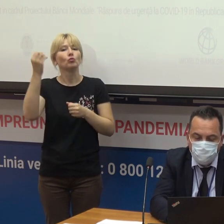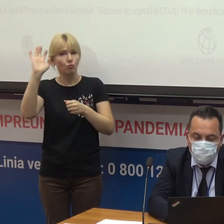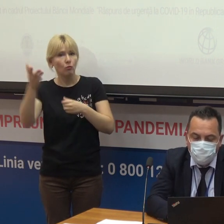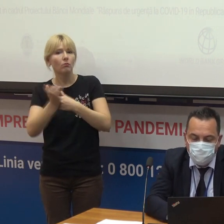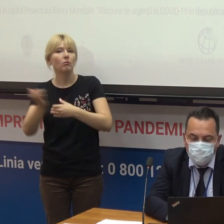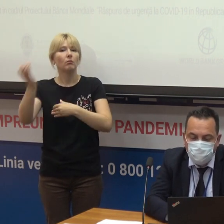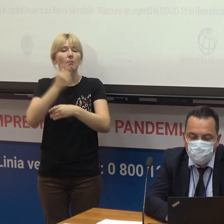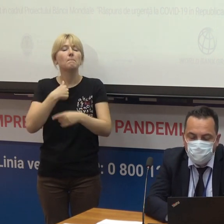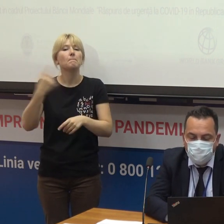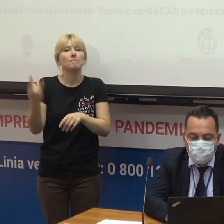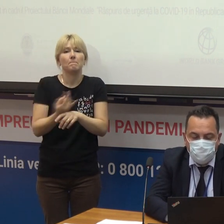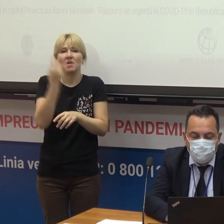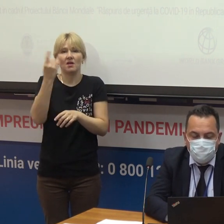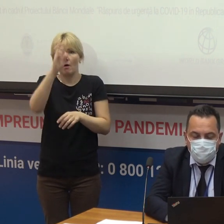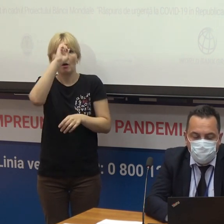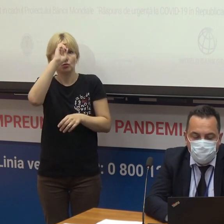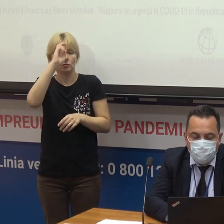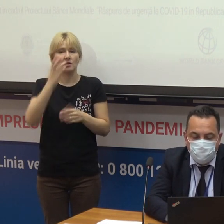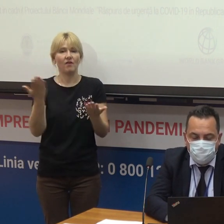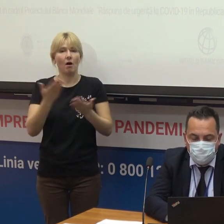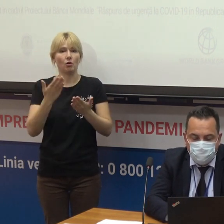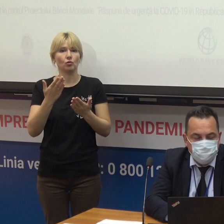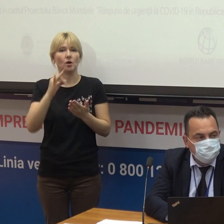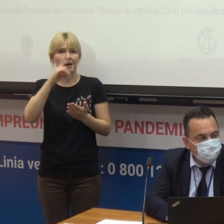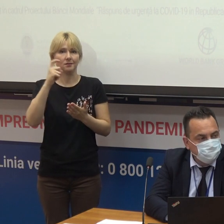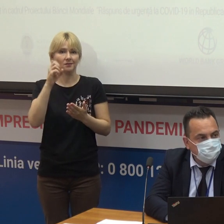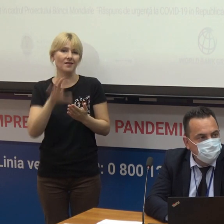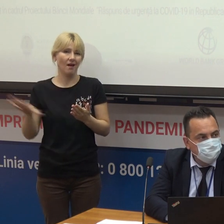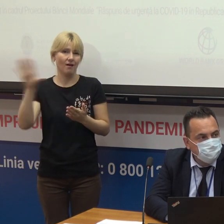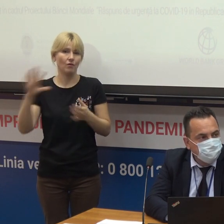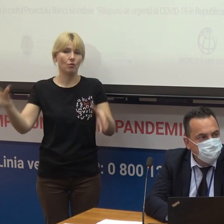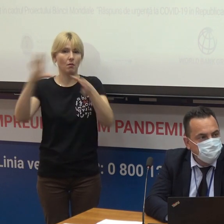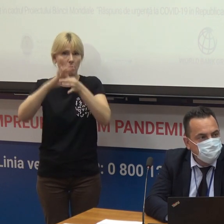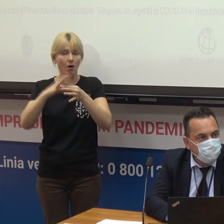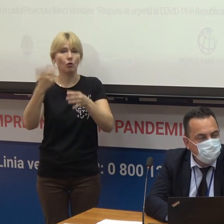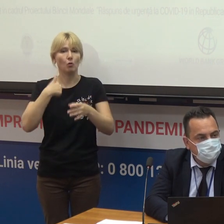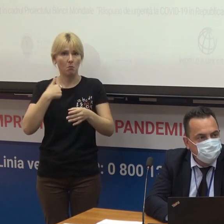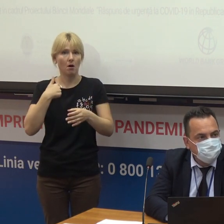fiind prima țară care din regiune europeană care a beneficiat prin